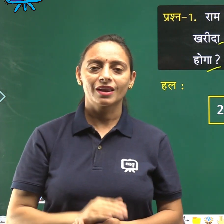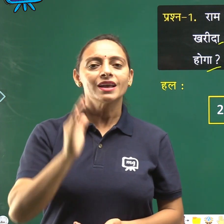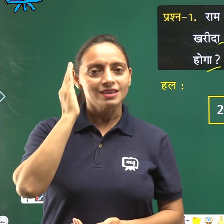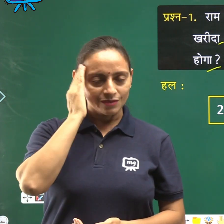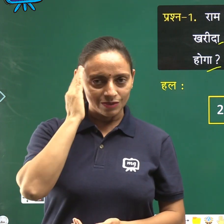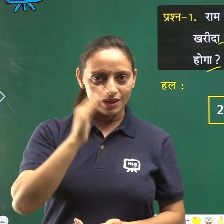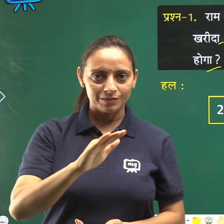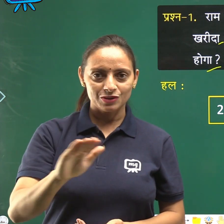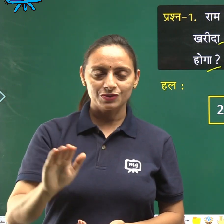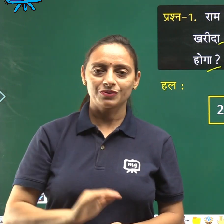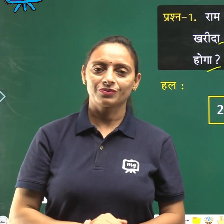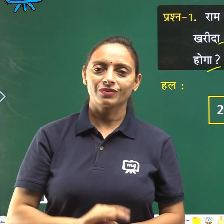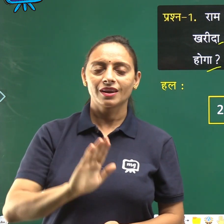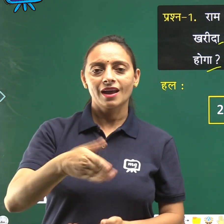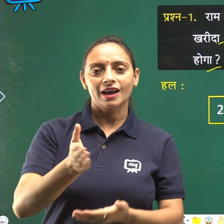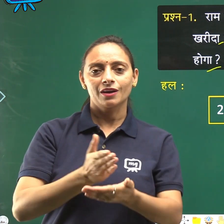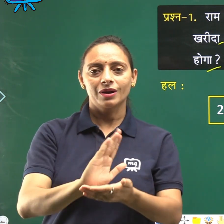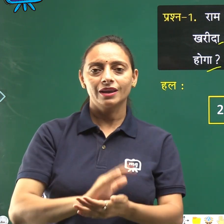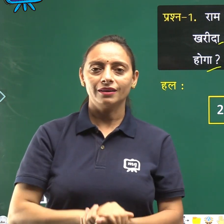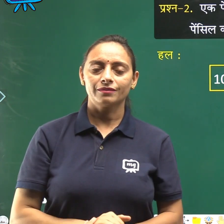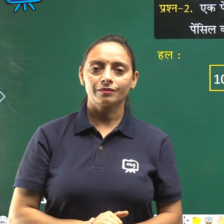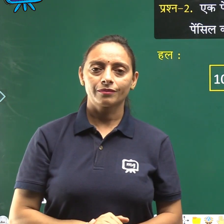समझ में आया? आगे बढ़े।